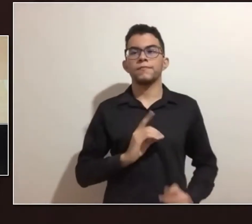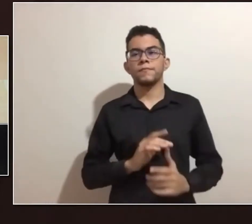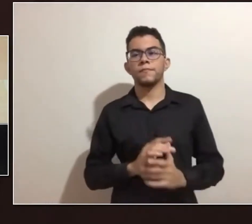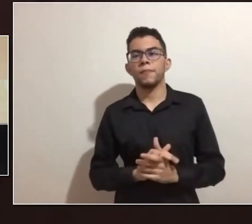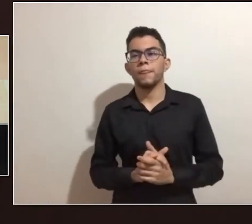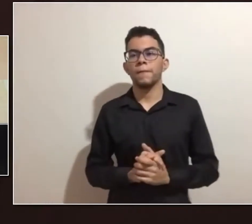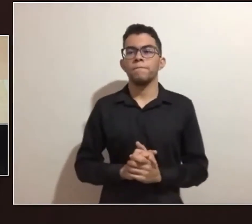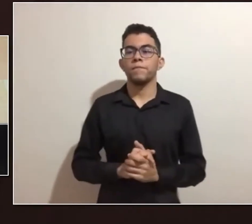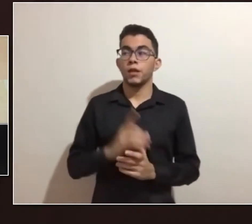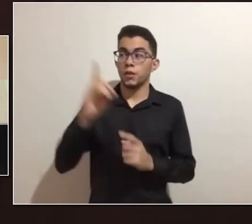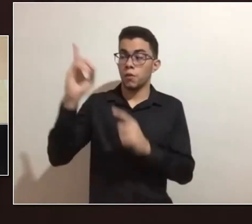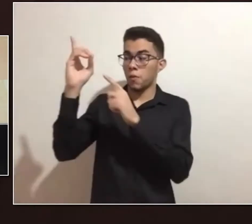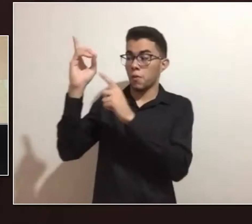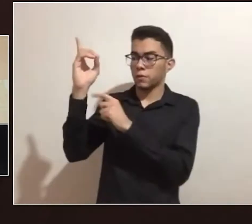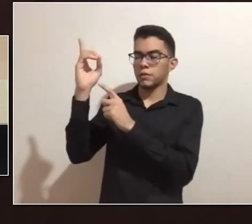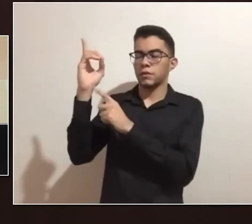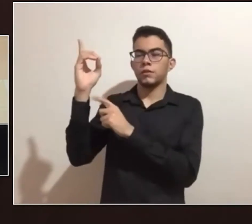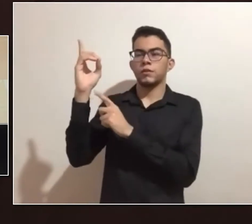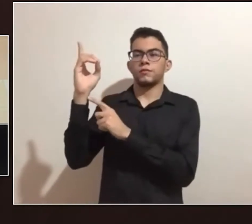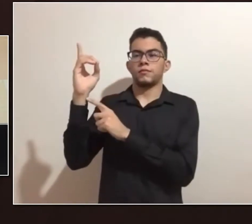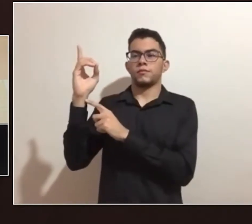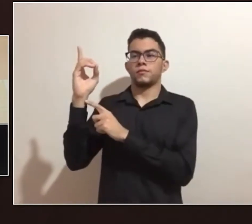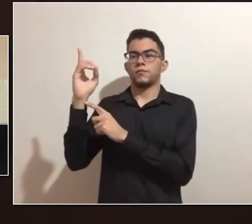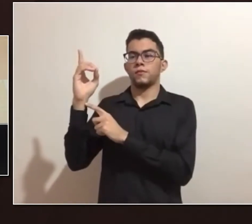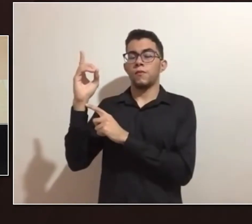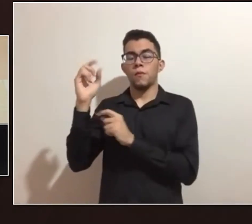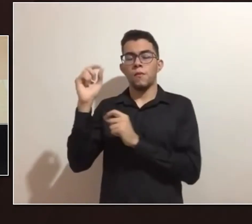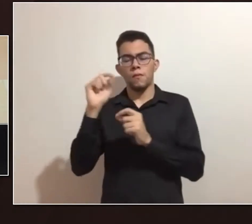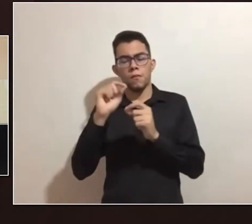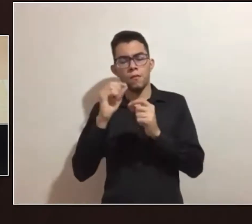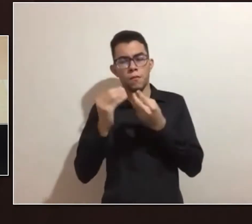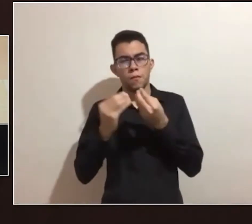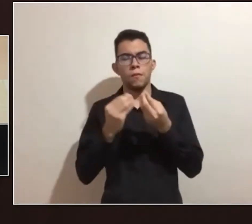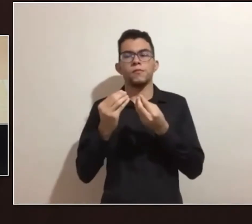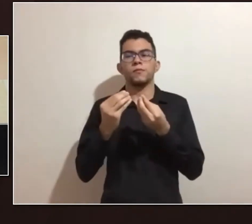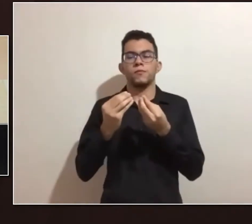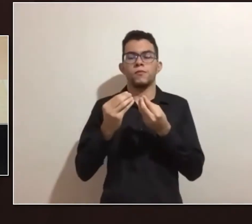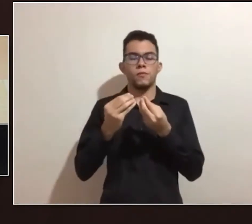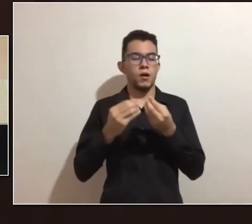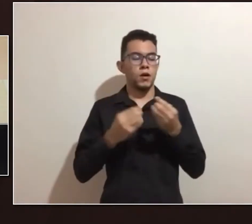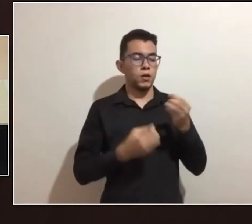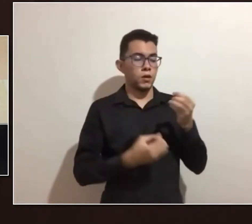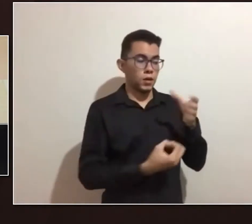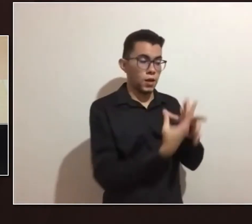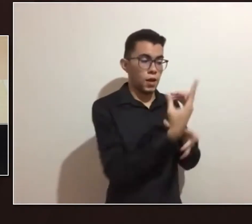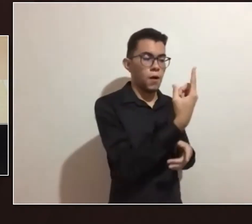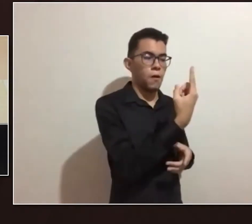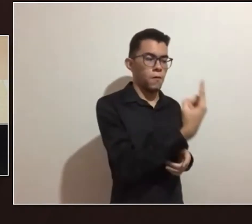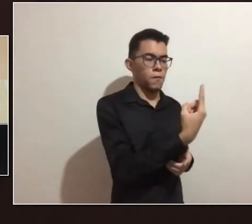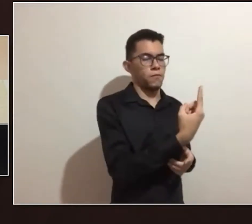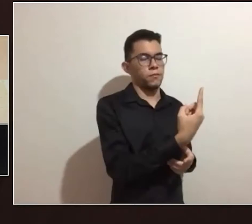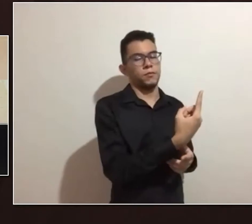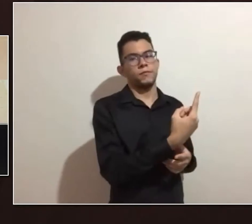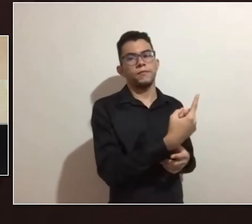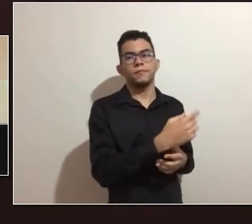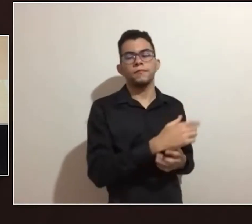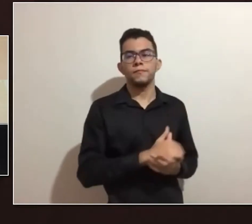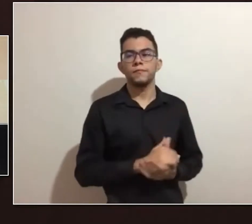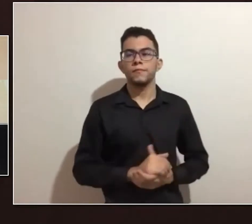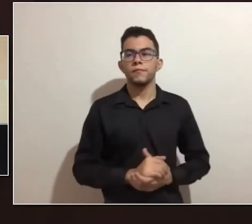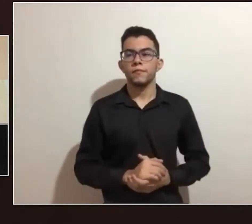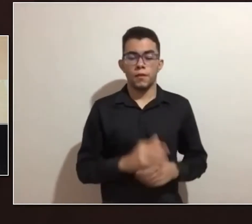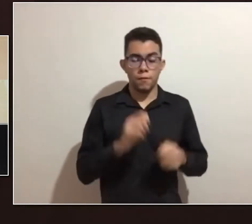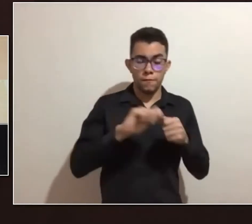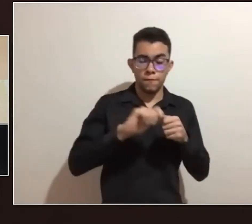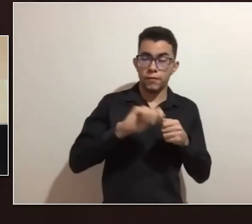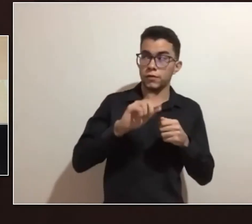seu sonho, a realização do seu propósito. Por isso, irmãos, o homem é tão importante, e não só isso, nós temos também enxergar